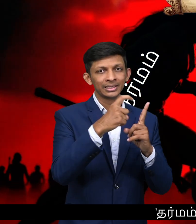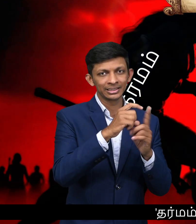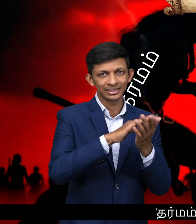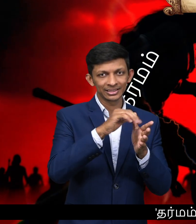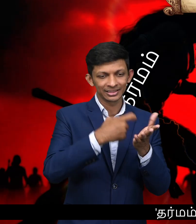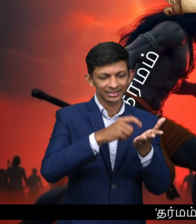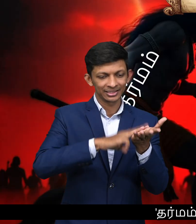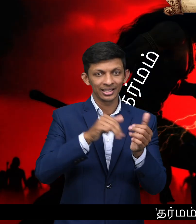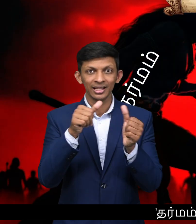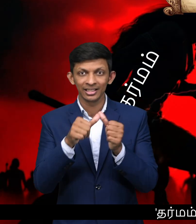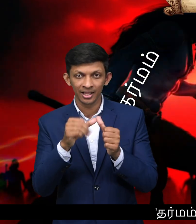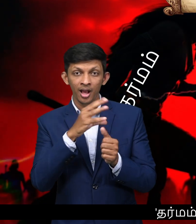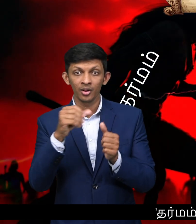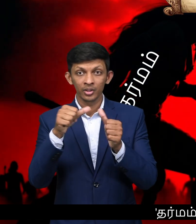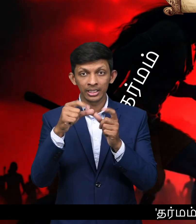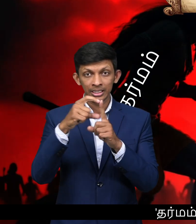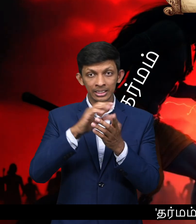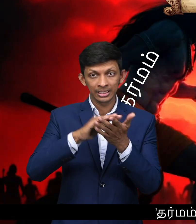அதர்மம்.